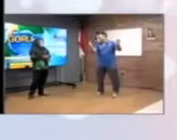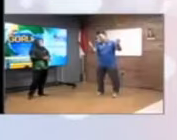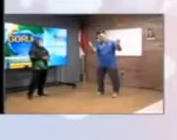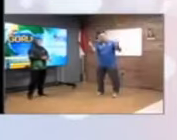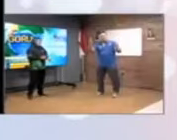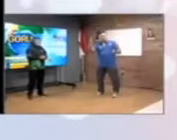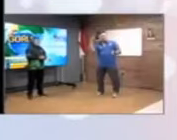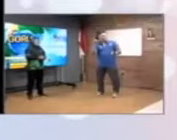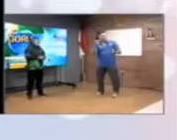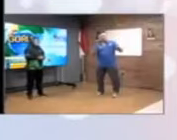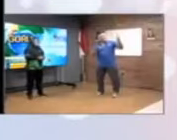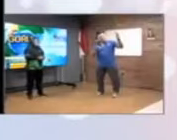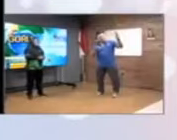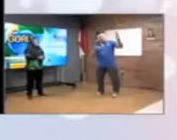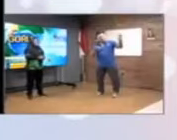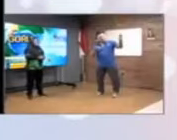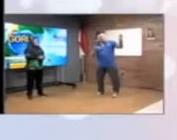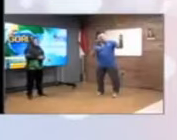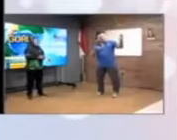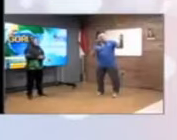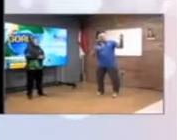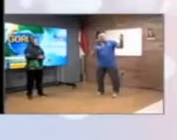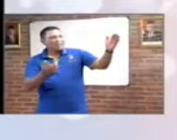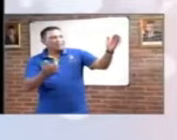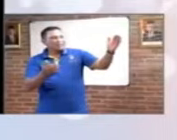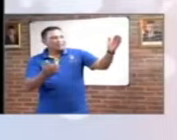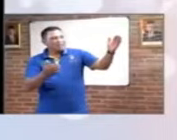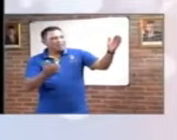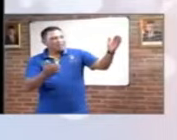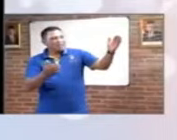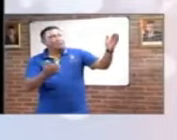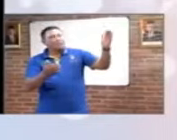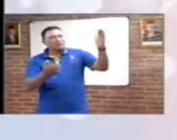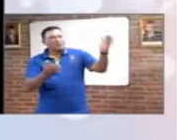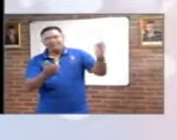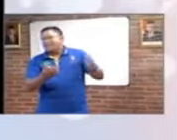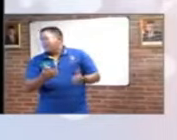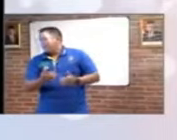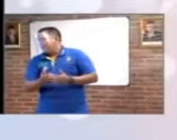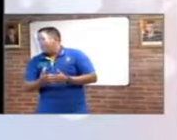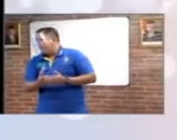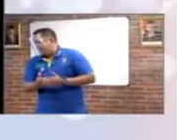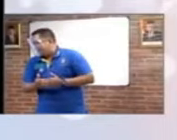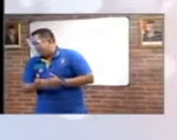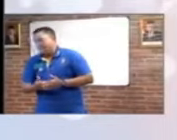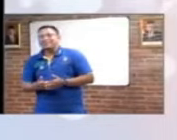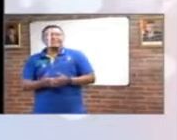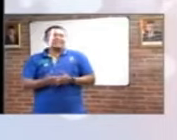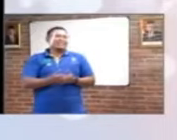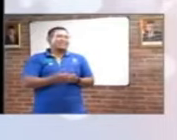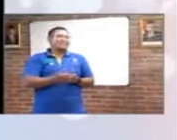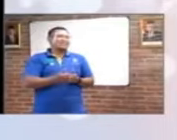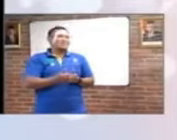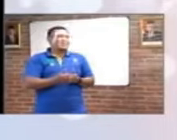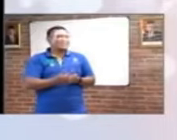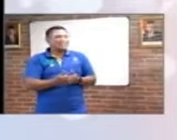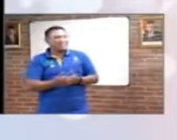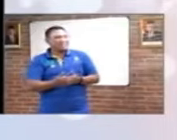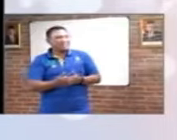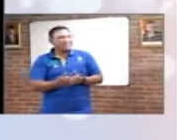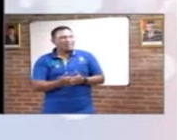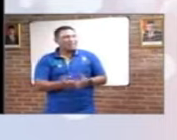ya. Dominan, nah, Pak. Baik, ini gerak dominan pada gerakan meloncat tanpa awalan. Oke, kita